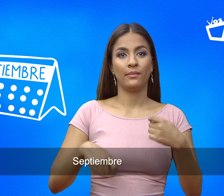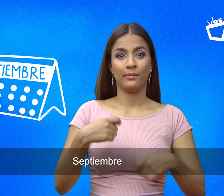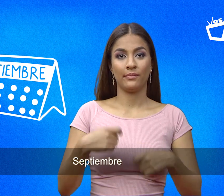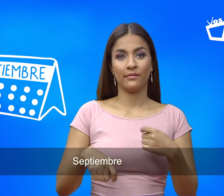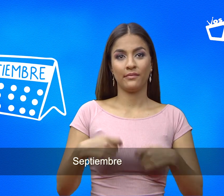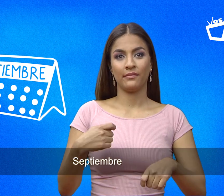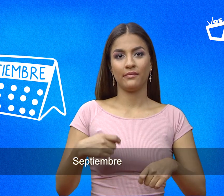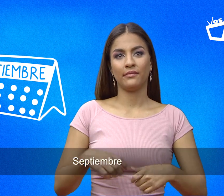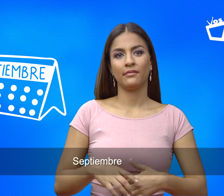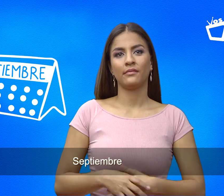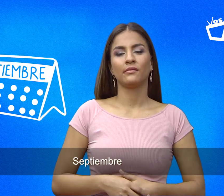septiembre